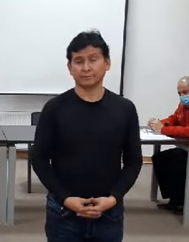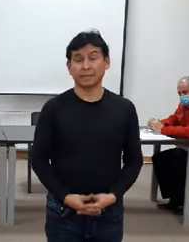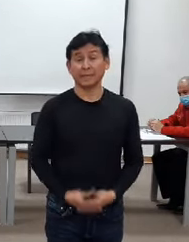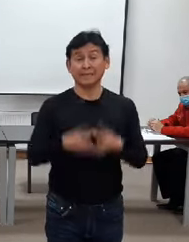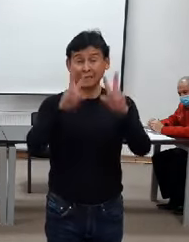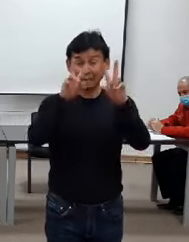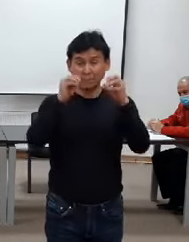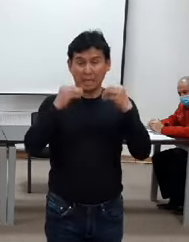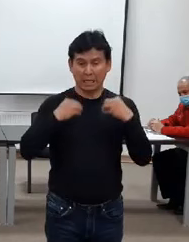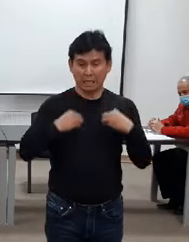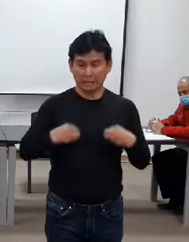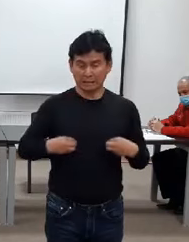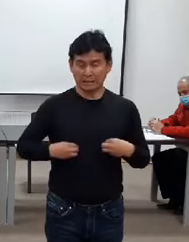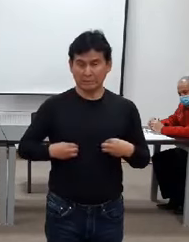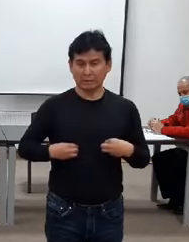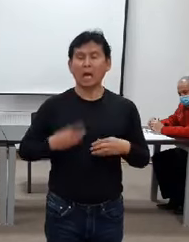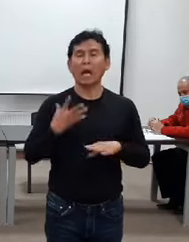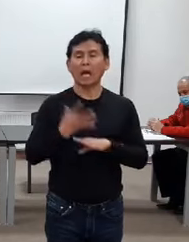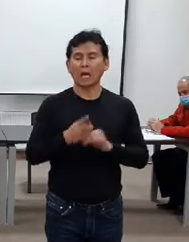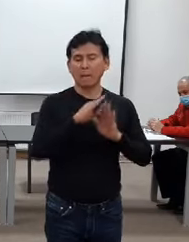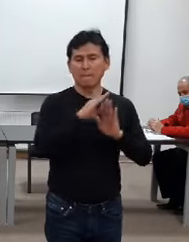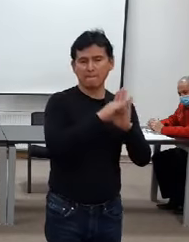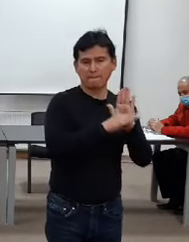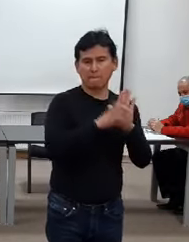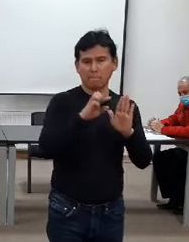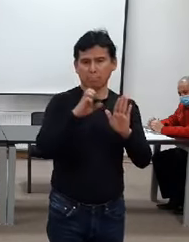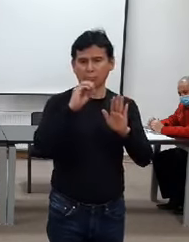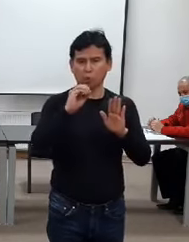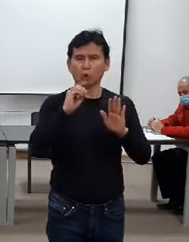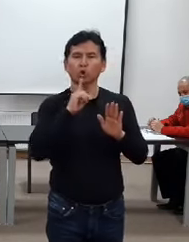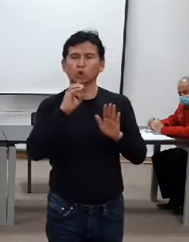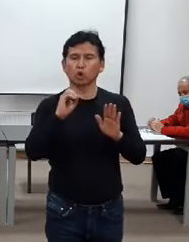de exámenes, primero, está protocolizada. Segundo,